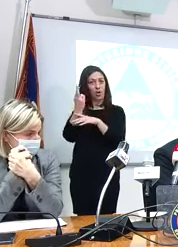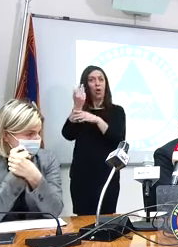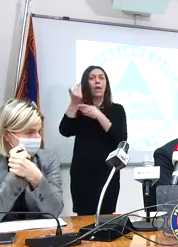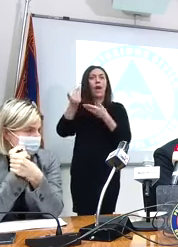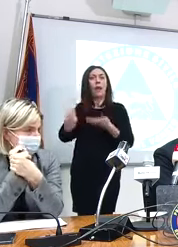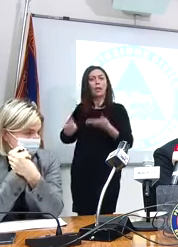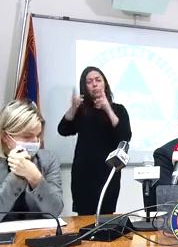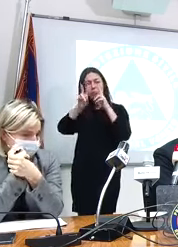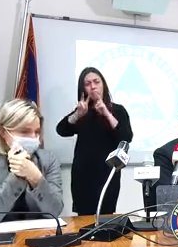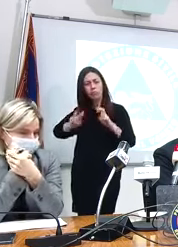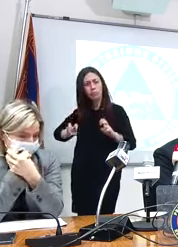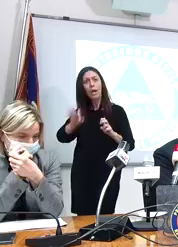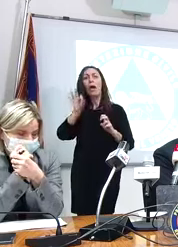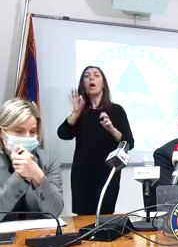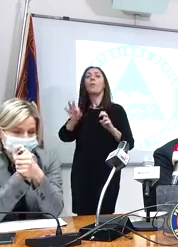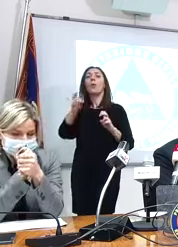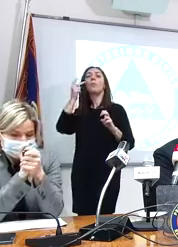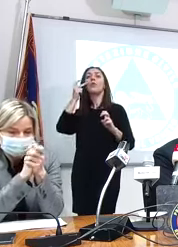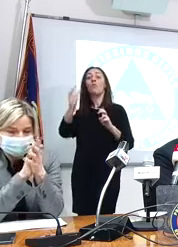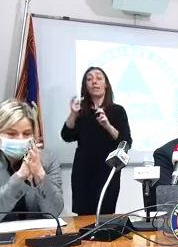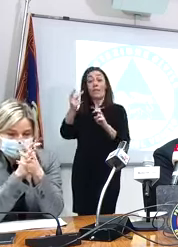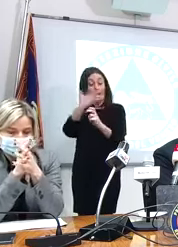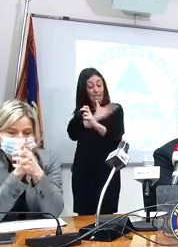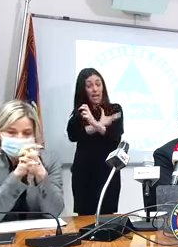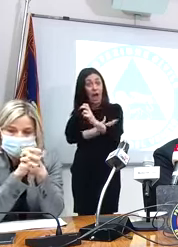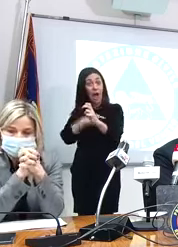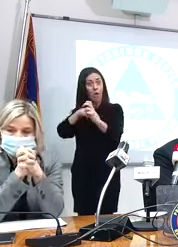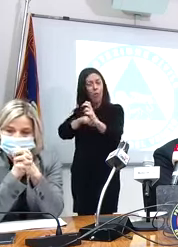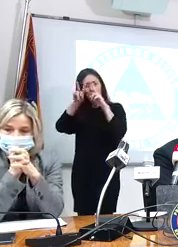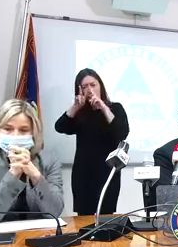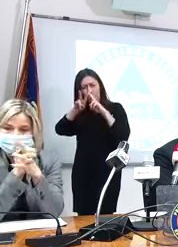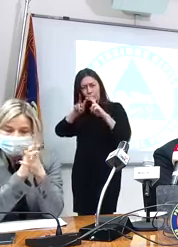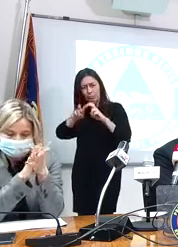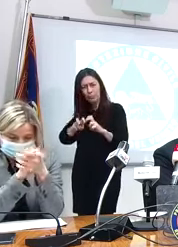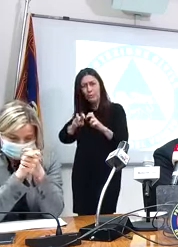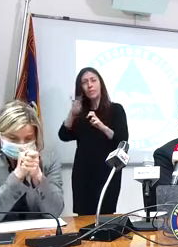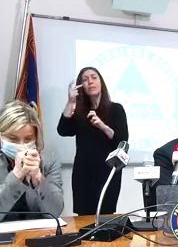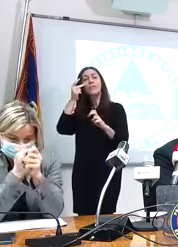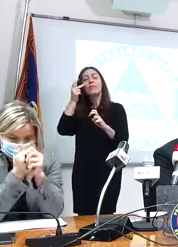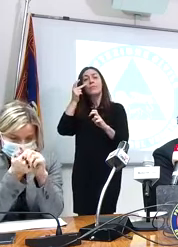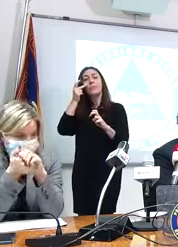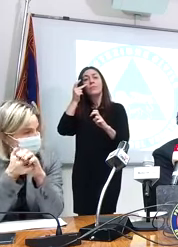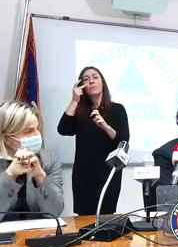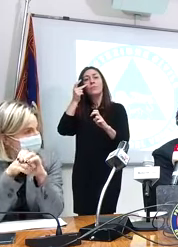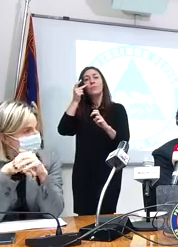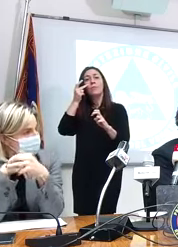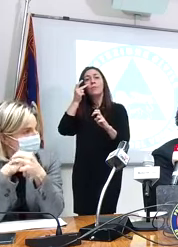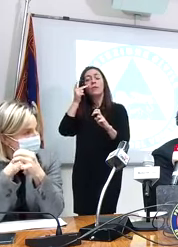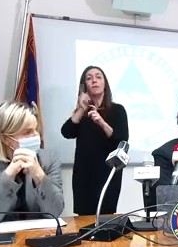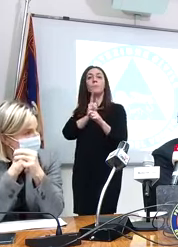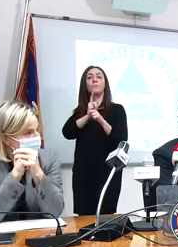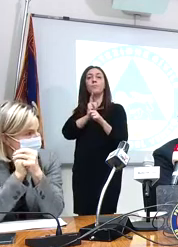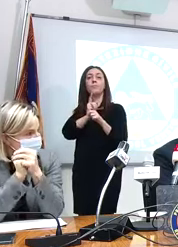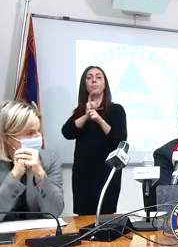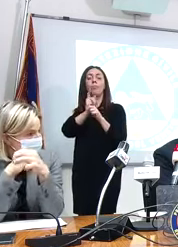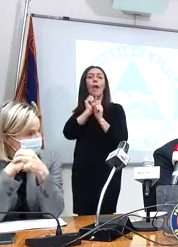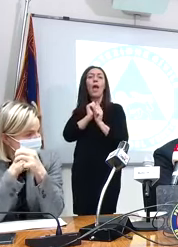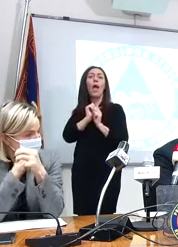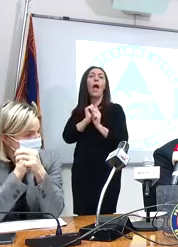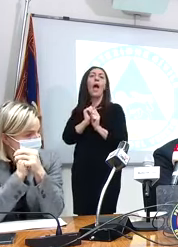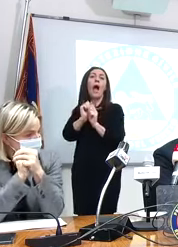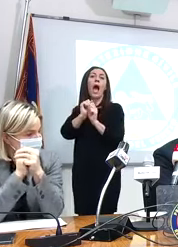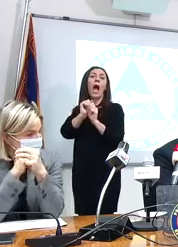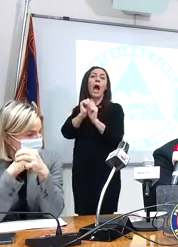della sieroprevalenza, quindi partendo dal sangue, vedendo, diciamo, che traccia c'è, diciamo, anticorpale nel